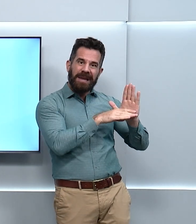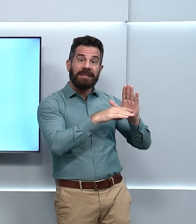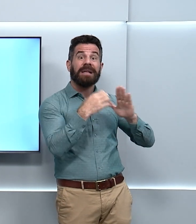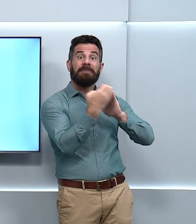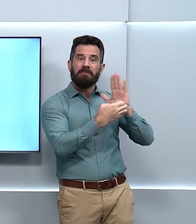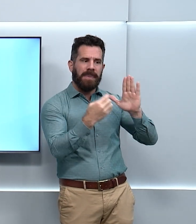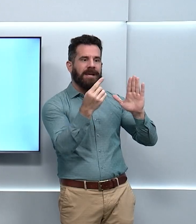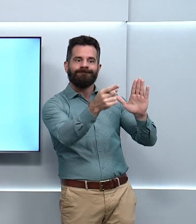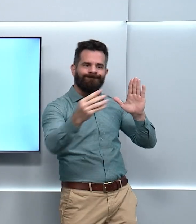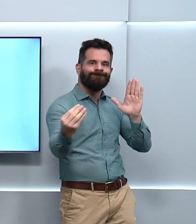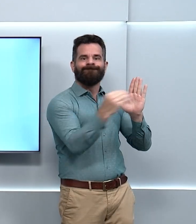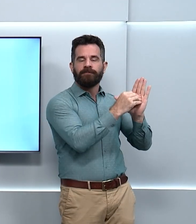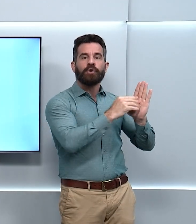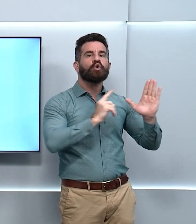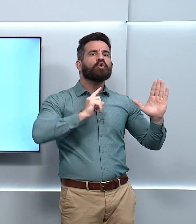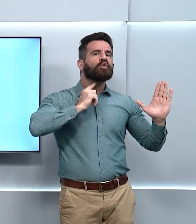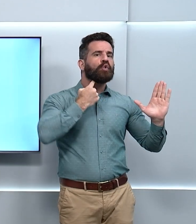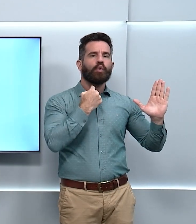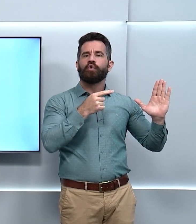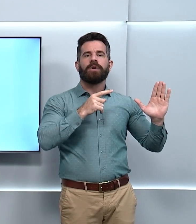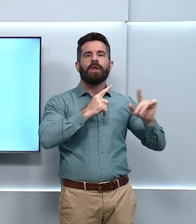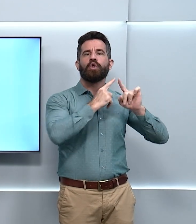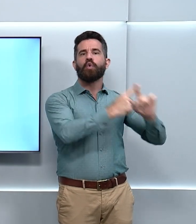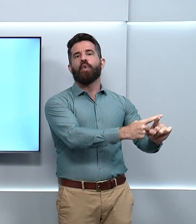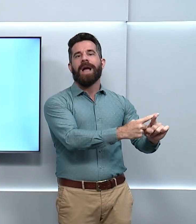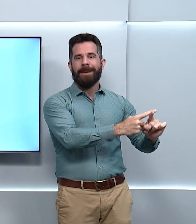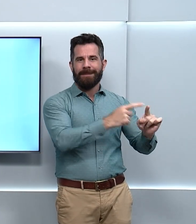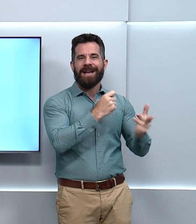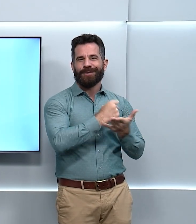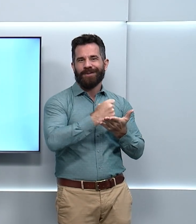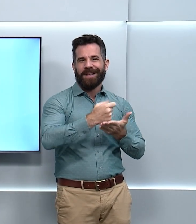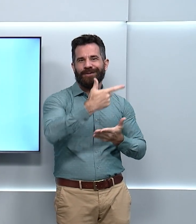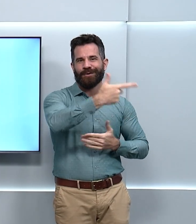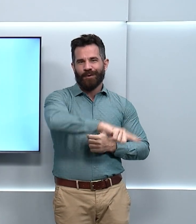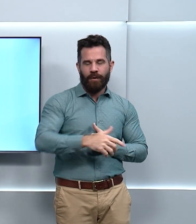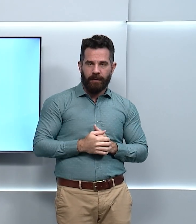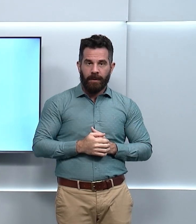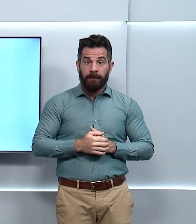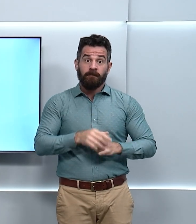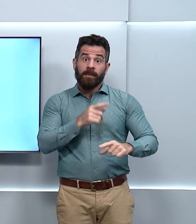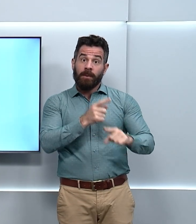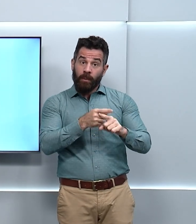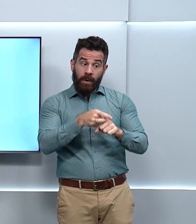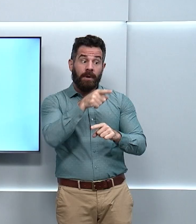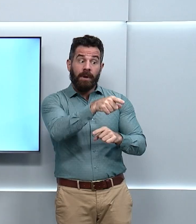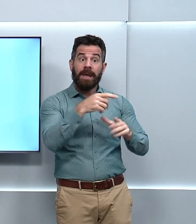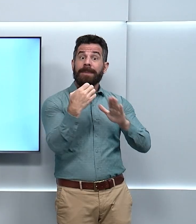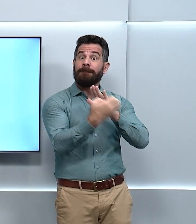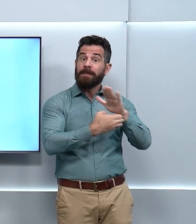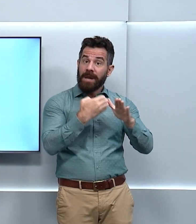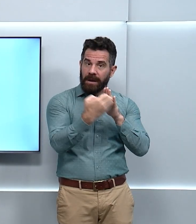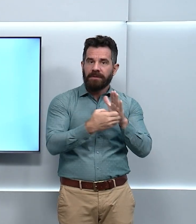A Secretaria de Saúde de Goiânia estima que essas empresas deixaram de entregar